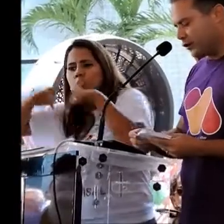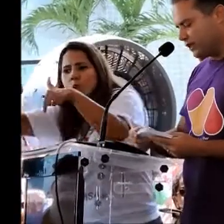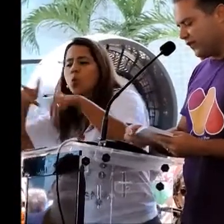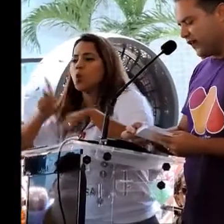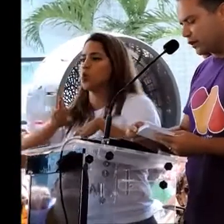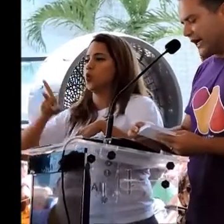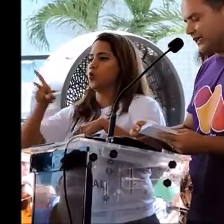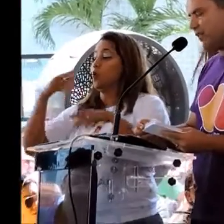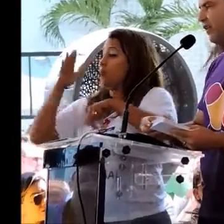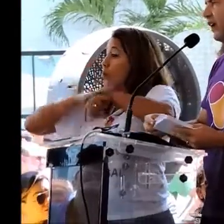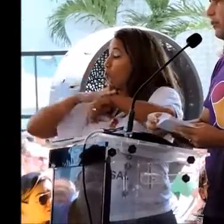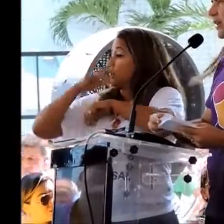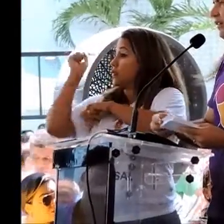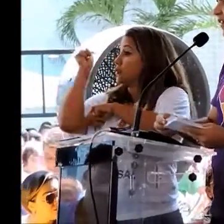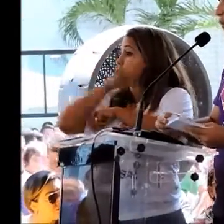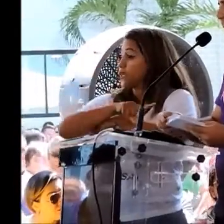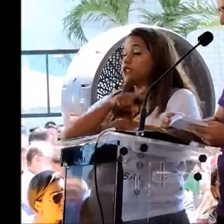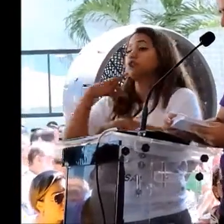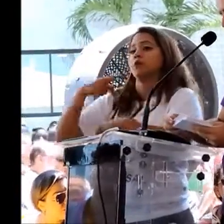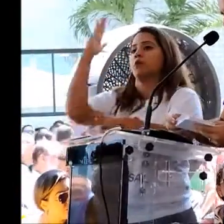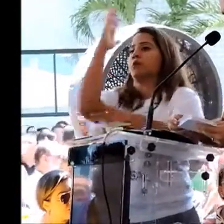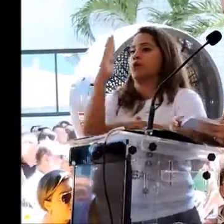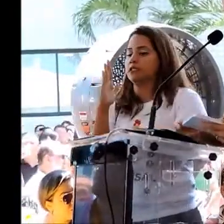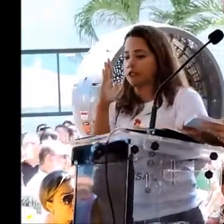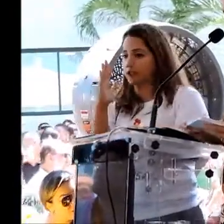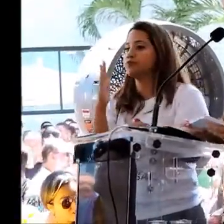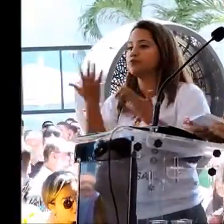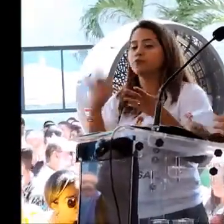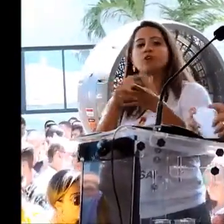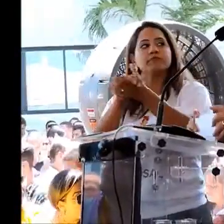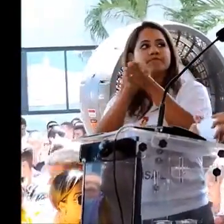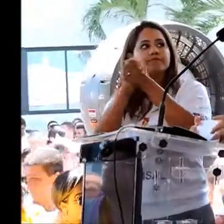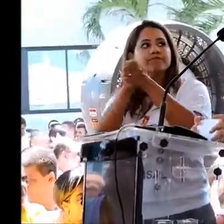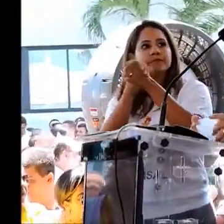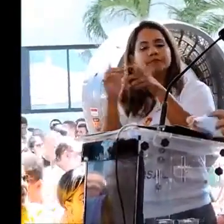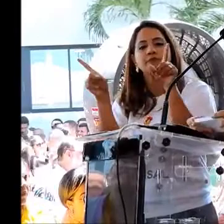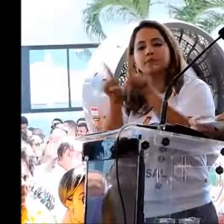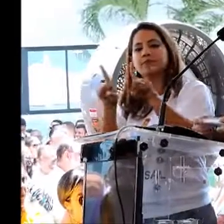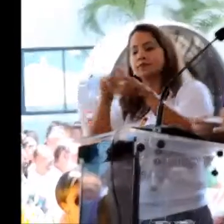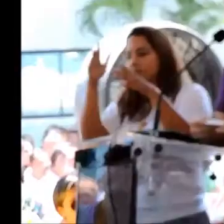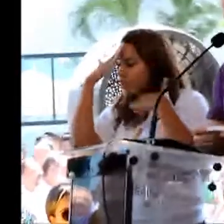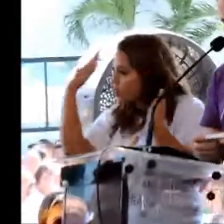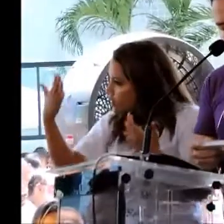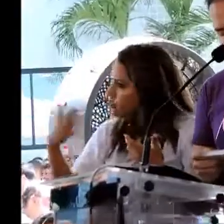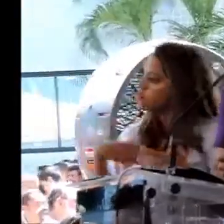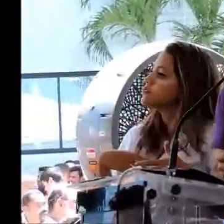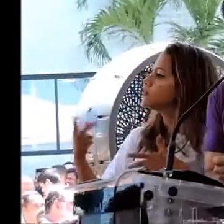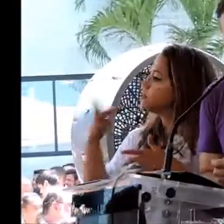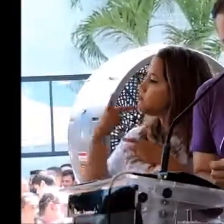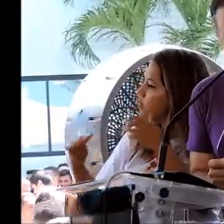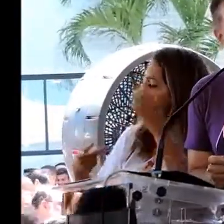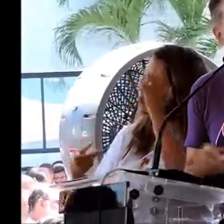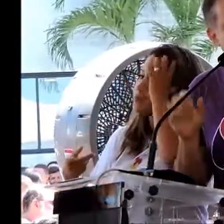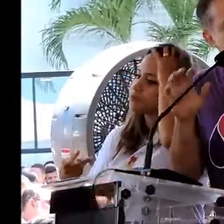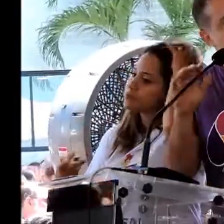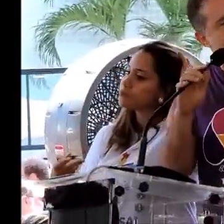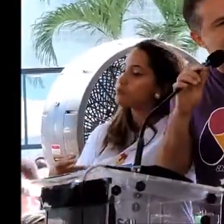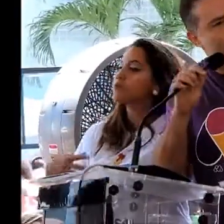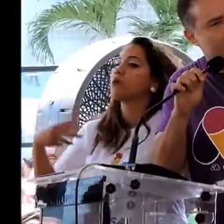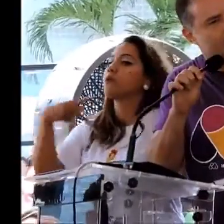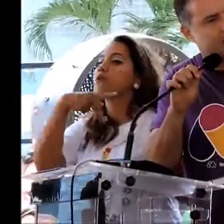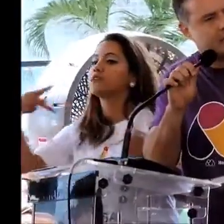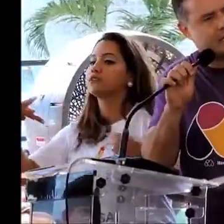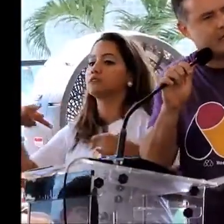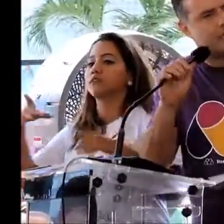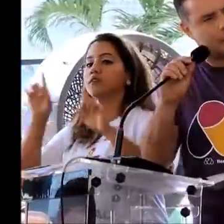nesses momentos de dificuldade que vive o país. Saudar também e agradecer pelas palavras ao presidente